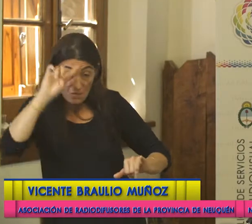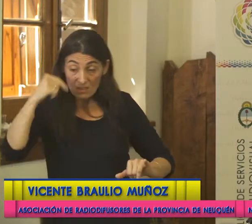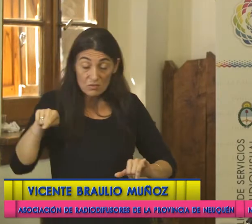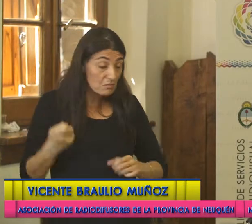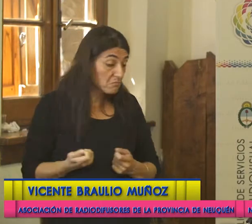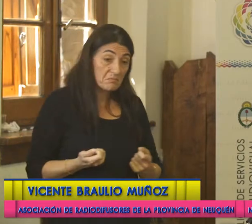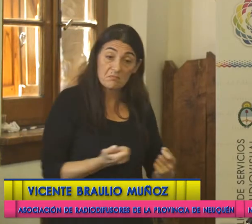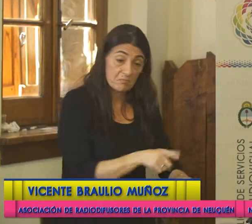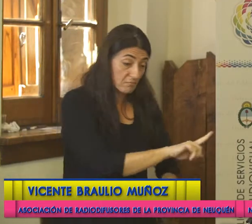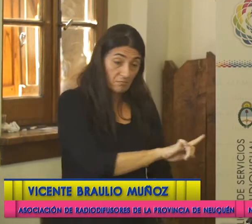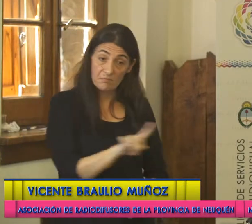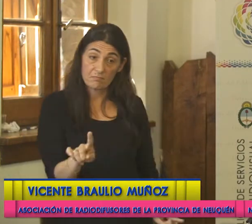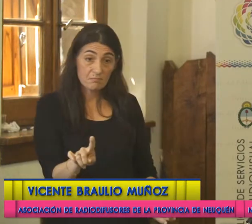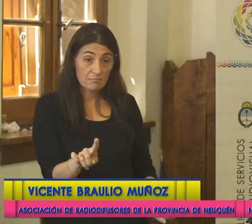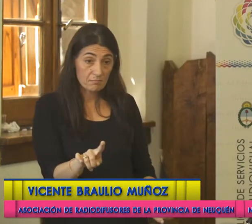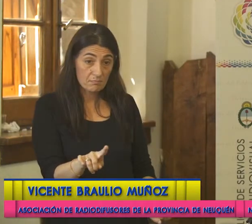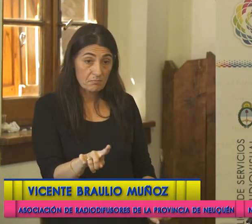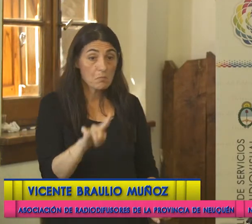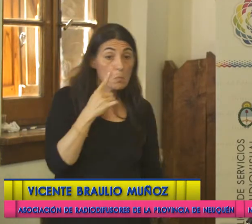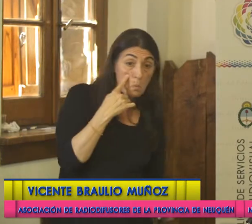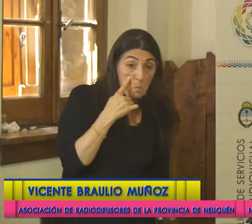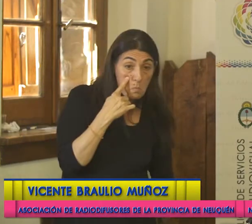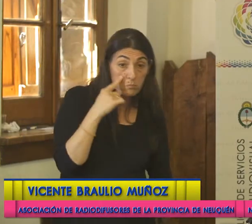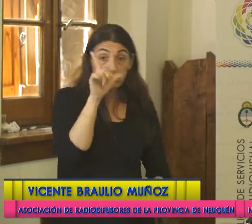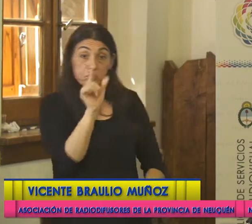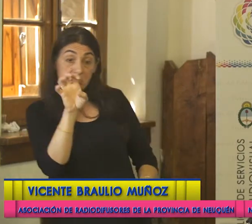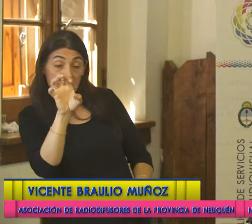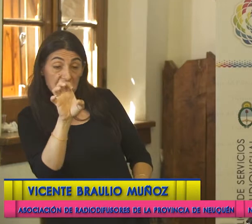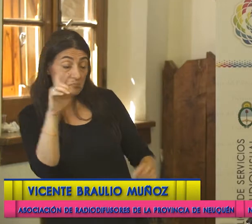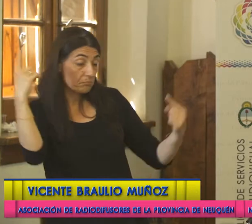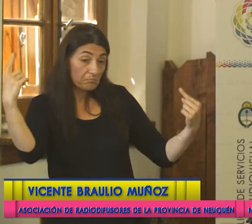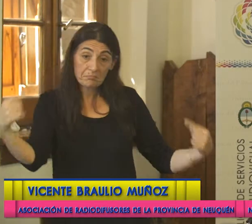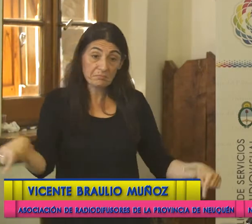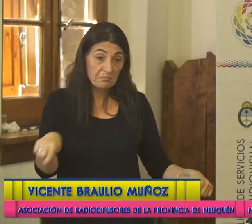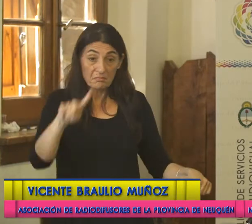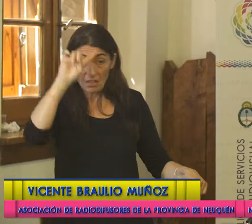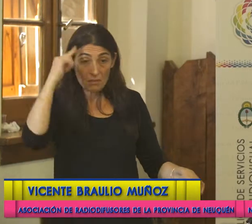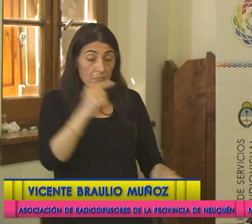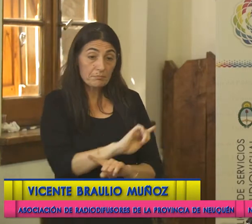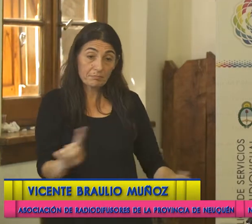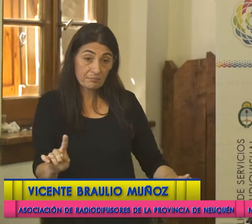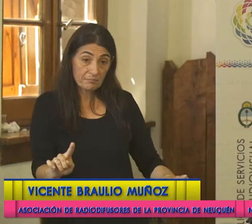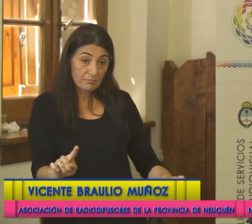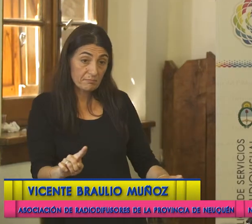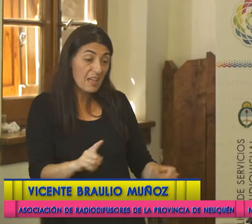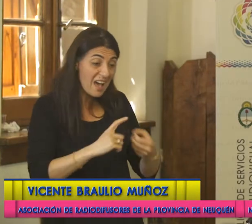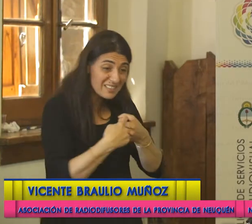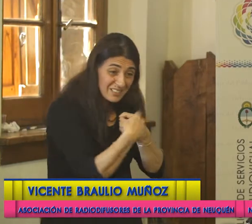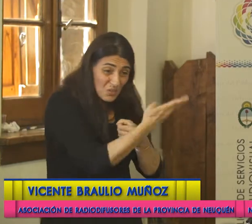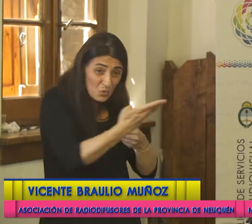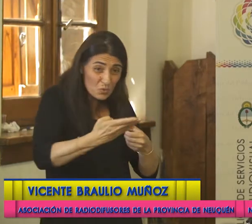de ningún estado llámese municipal provincial o nacional aún cuando muchos de nuestros asociados